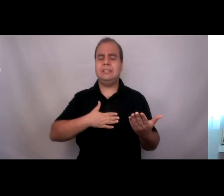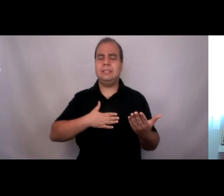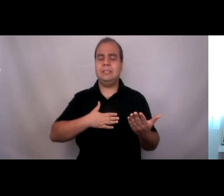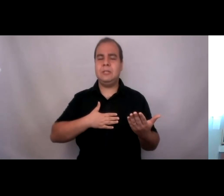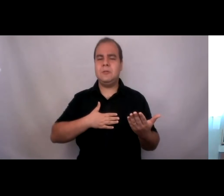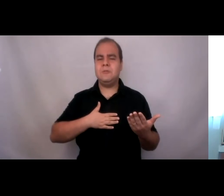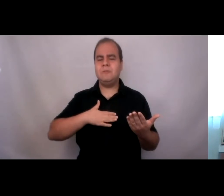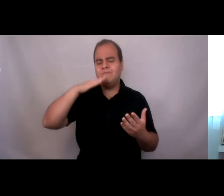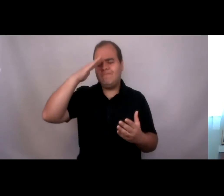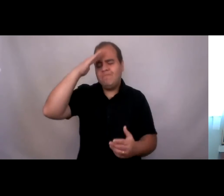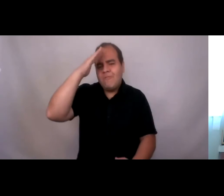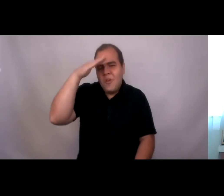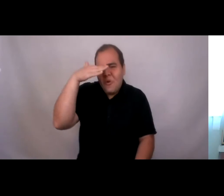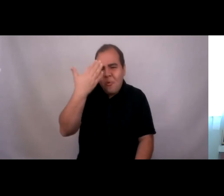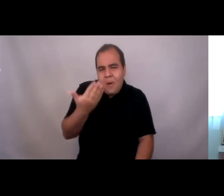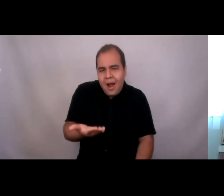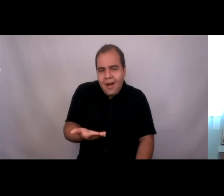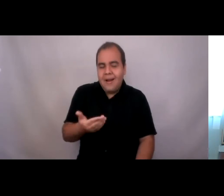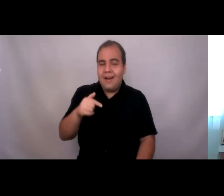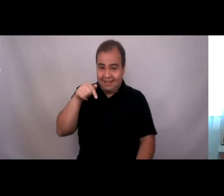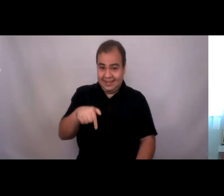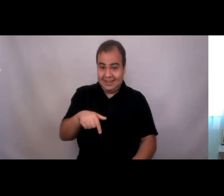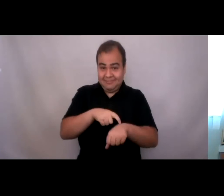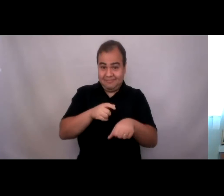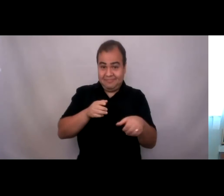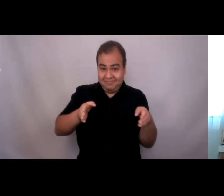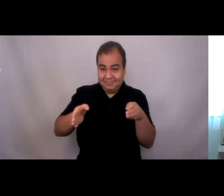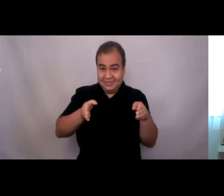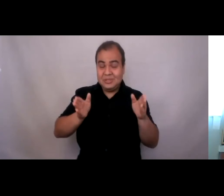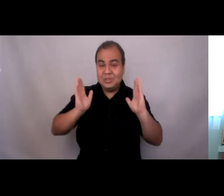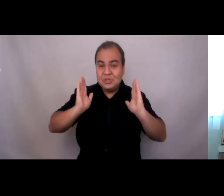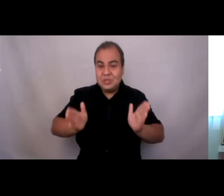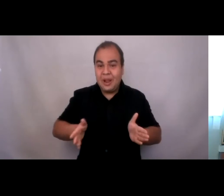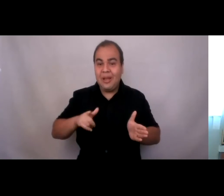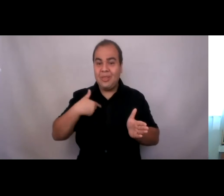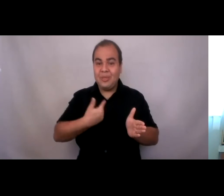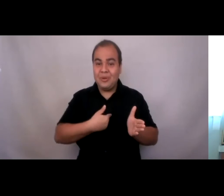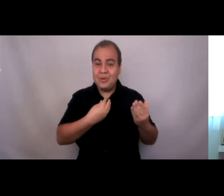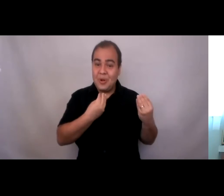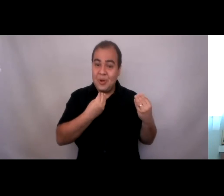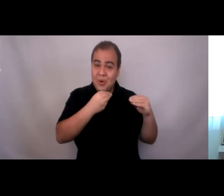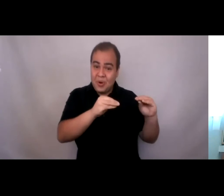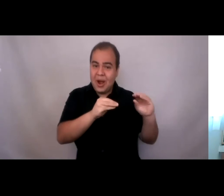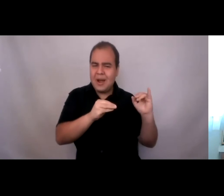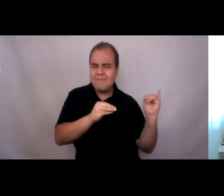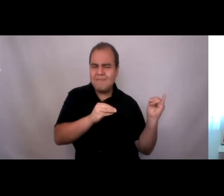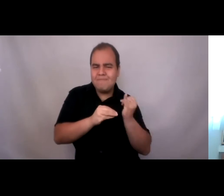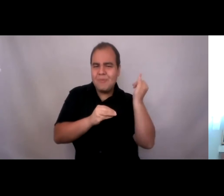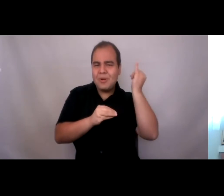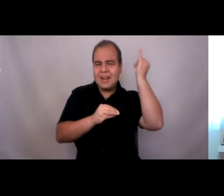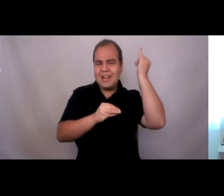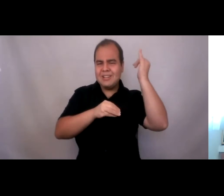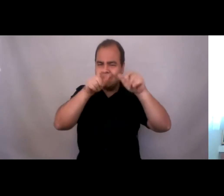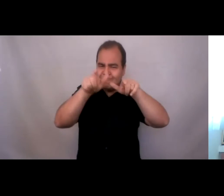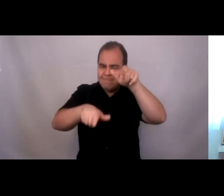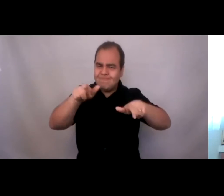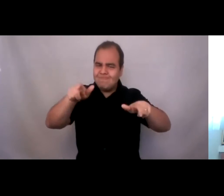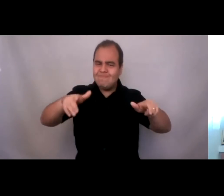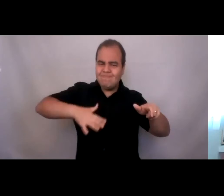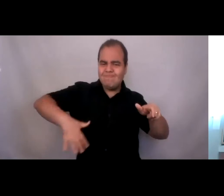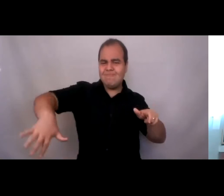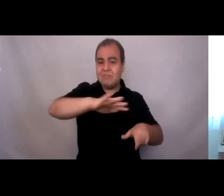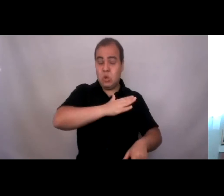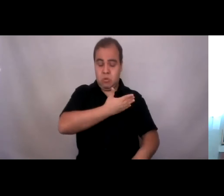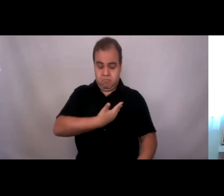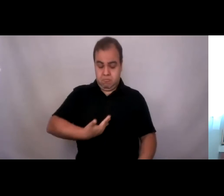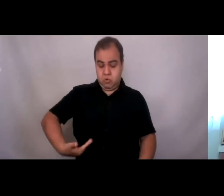honrar aqui nesse momento, a gente colocou muito importante, né, a presença do poder público, esse